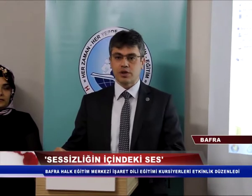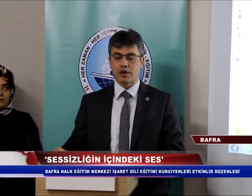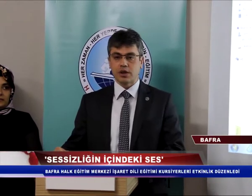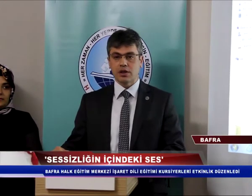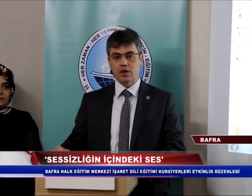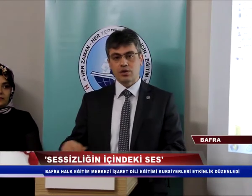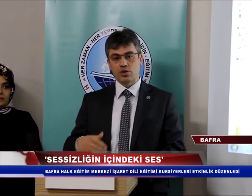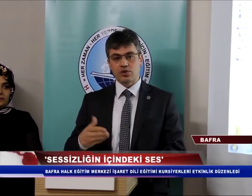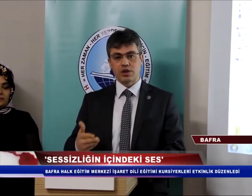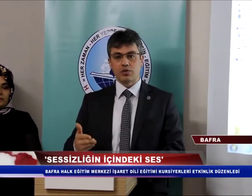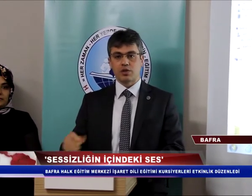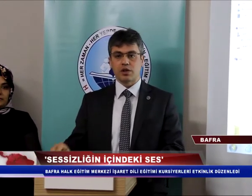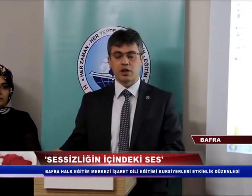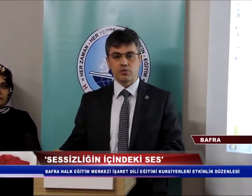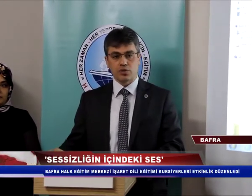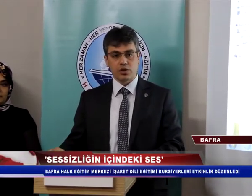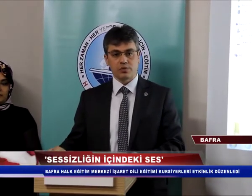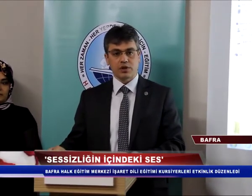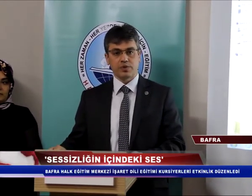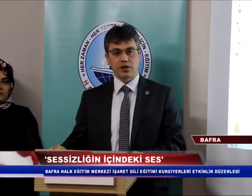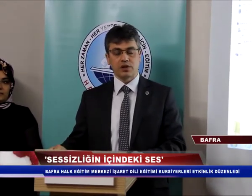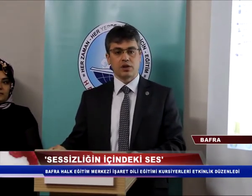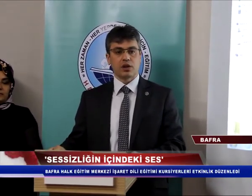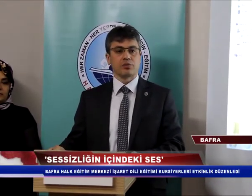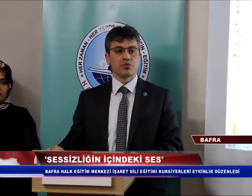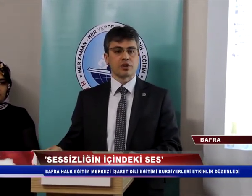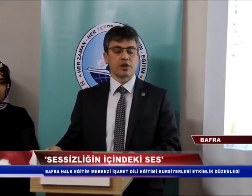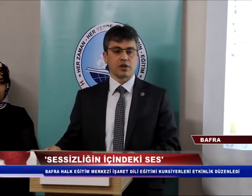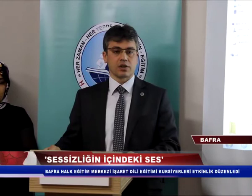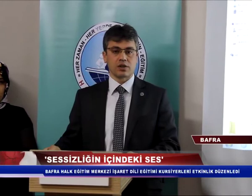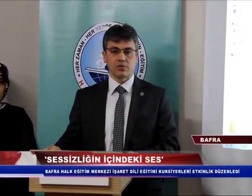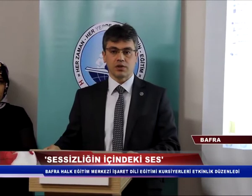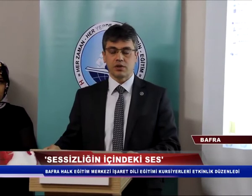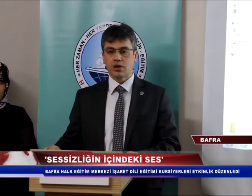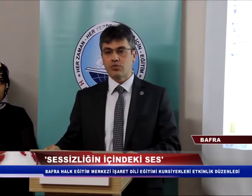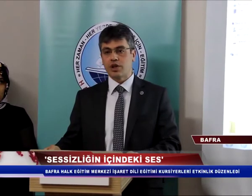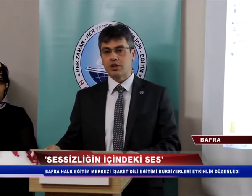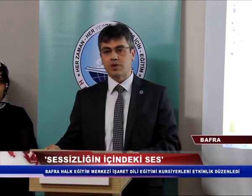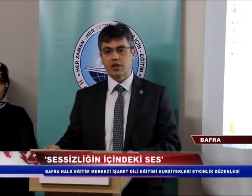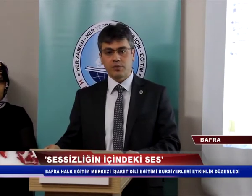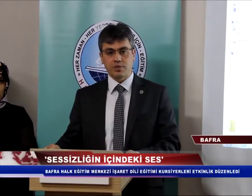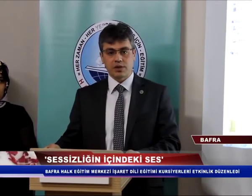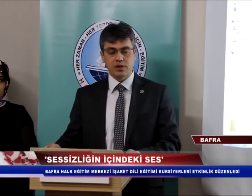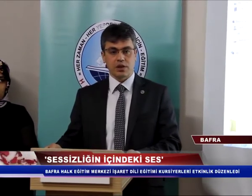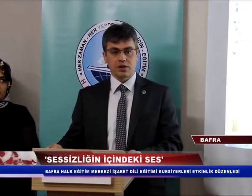da önümüzdeki günlerde hem duyurularımızı yapacağız, buradaki arkadaşlarımızın bu eğitimlere devam etmesini